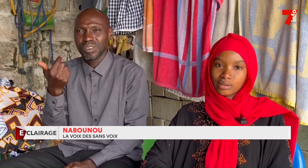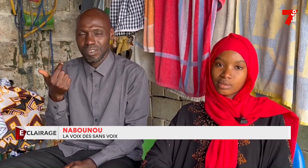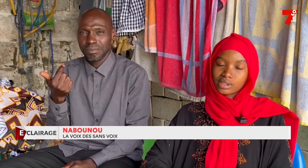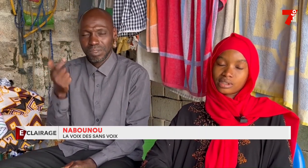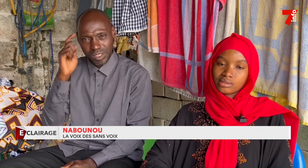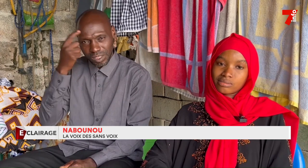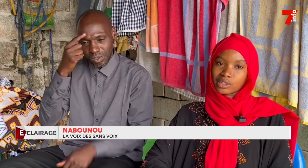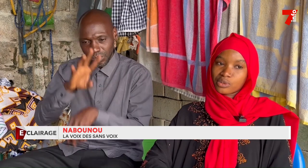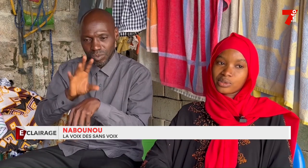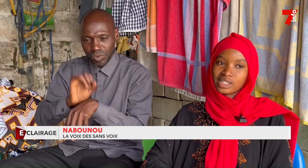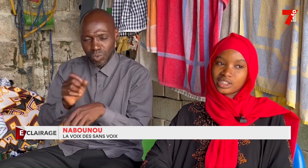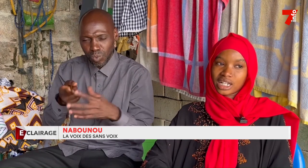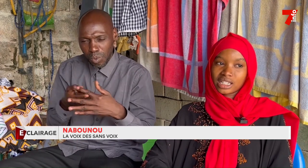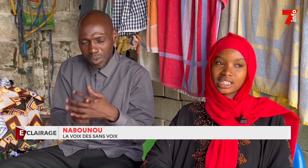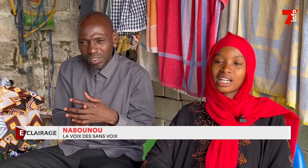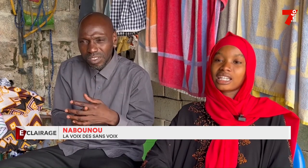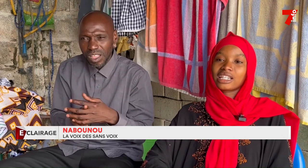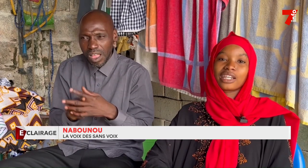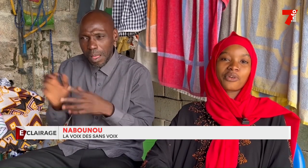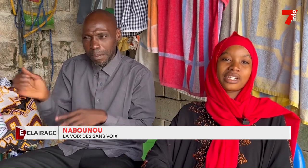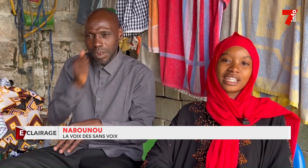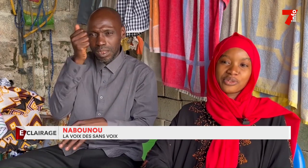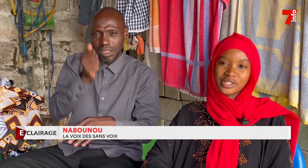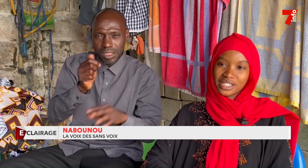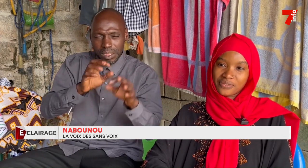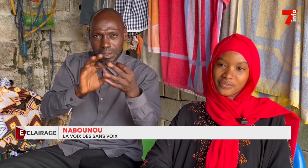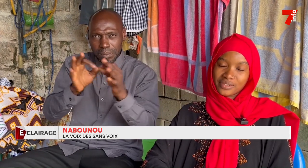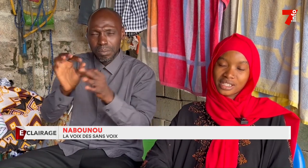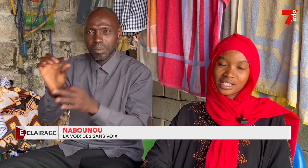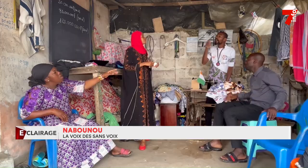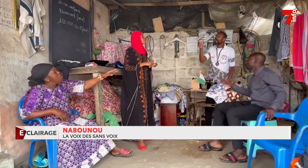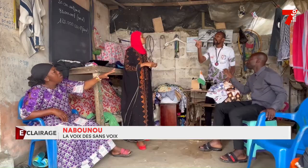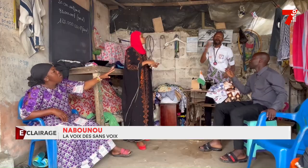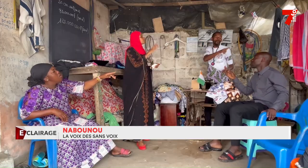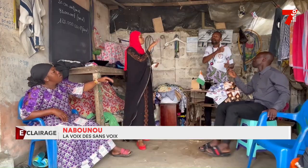'impliquer. Parce que déjà, il y a une école inclusive.